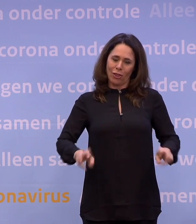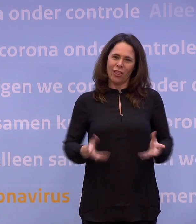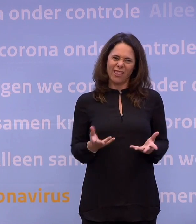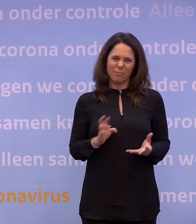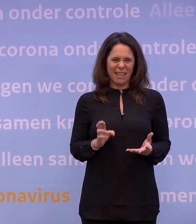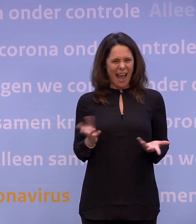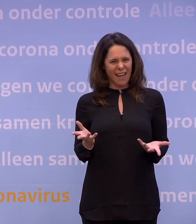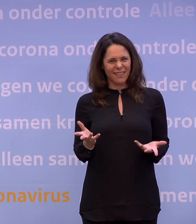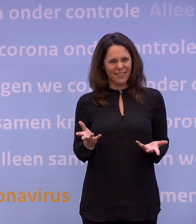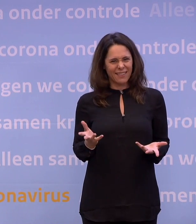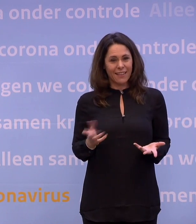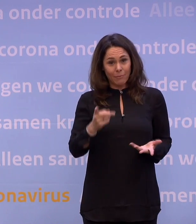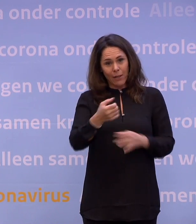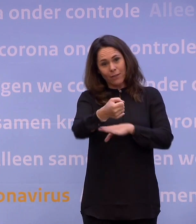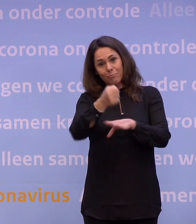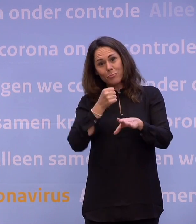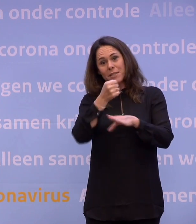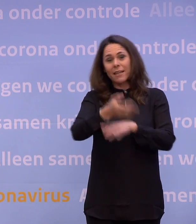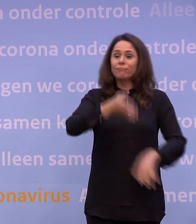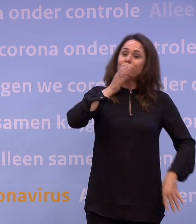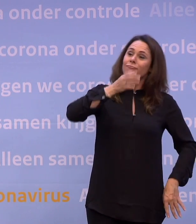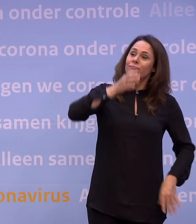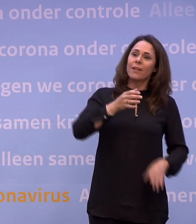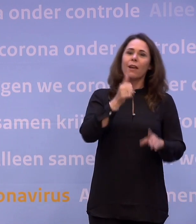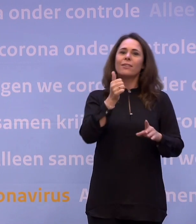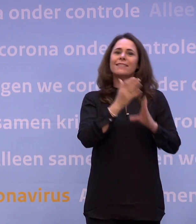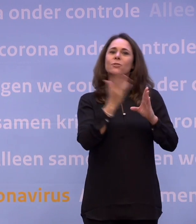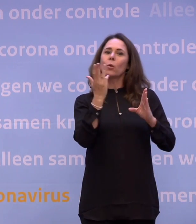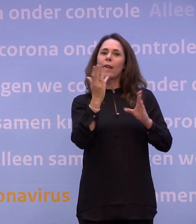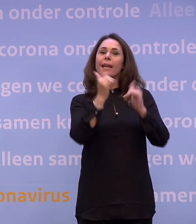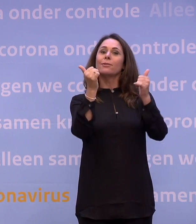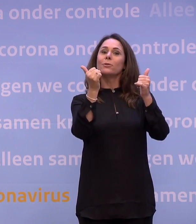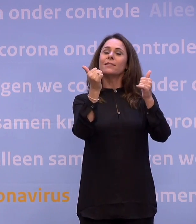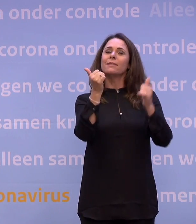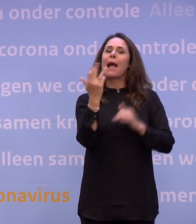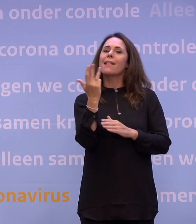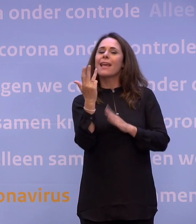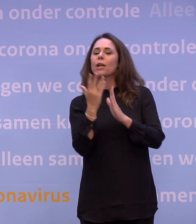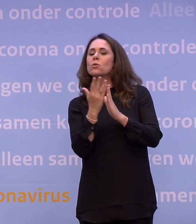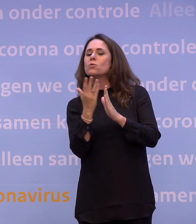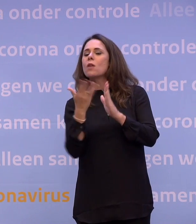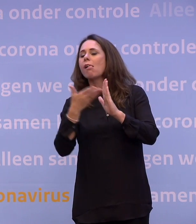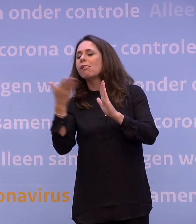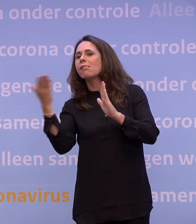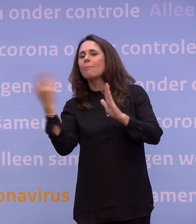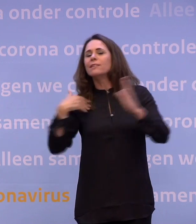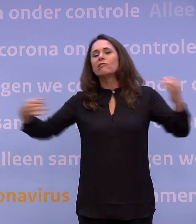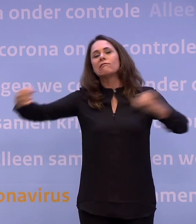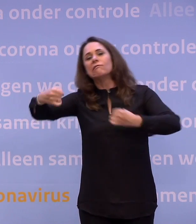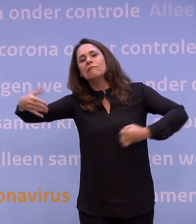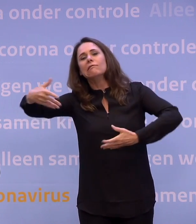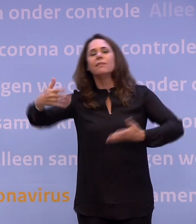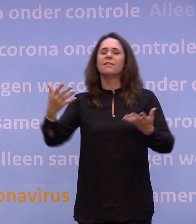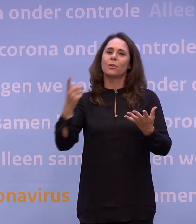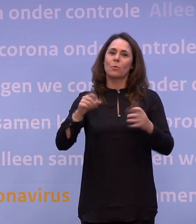waarom doen we dat? Omdat als jij natuurlijk bier aan het drinken bent, dan gaat het misschien goed van zes tot negen. Maar vanaf een uur of negen gaat het mis, dan gaan mensen op elkaar klonteren. Dus we zeggen,